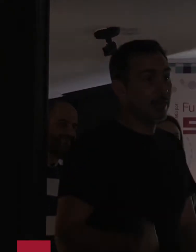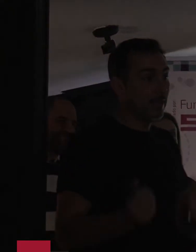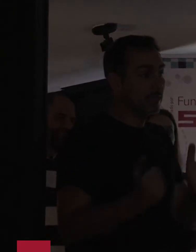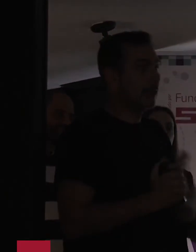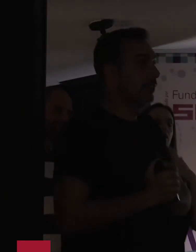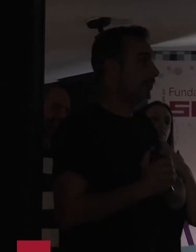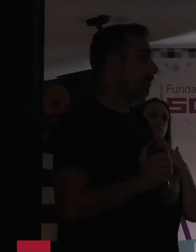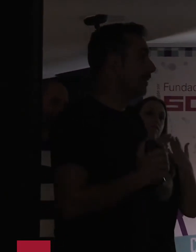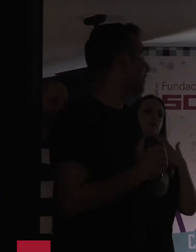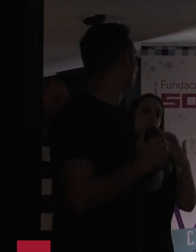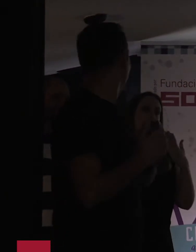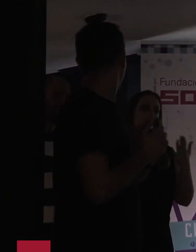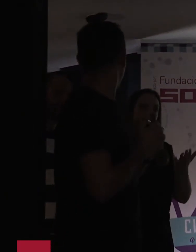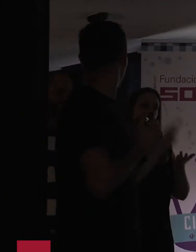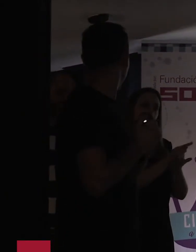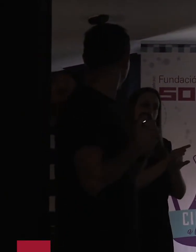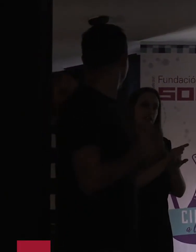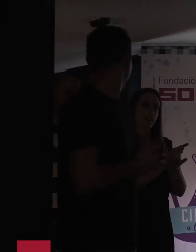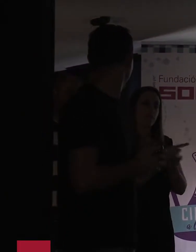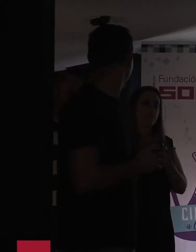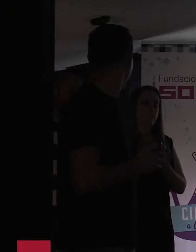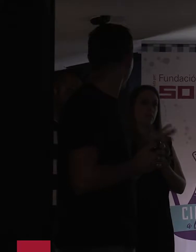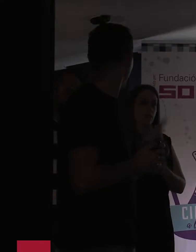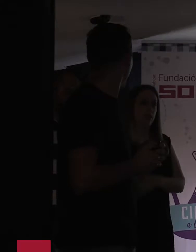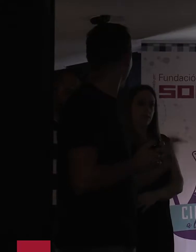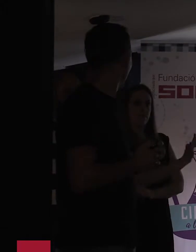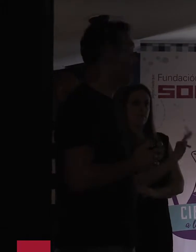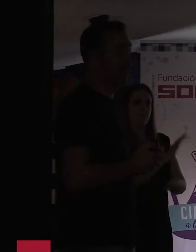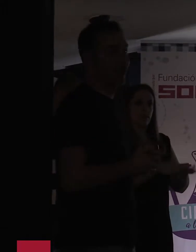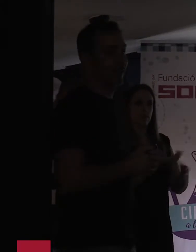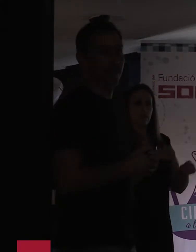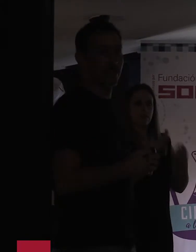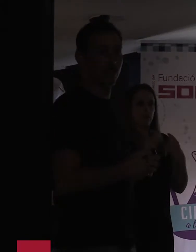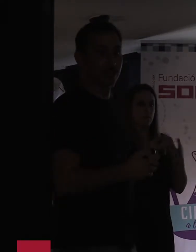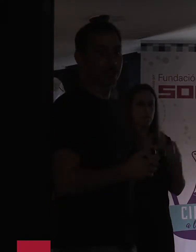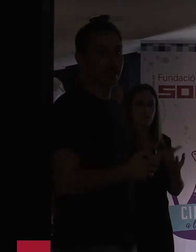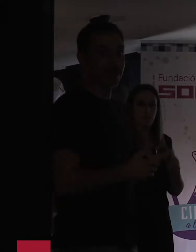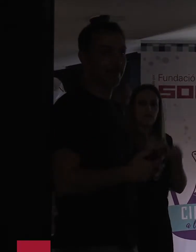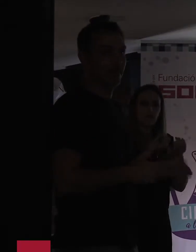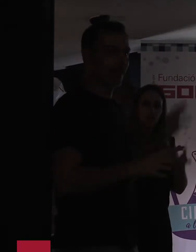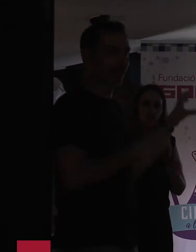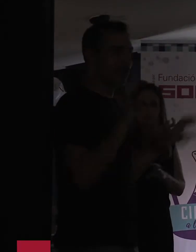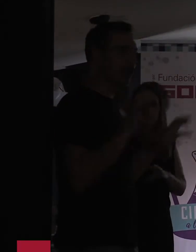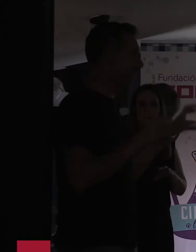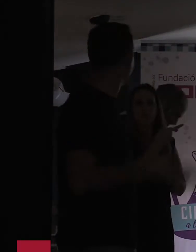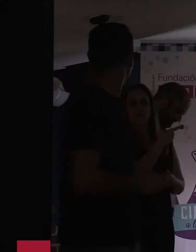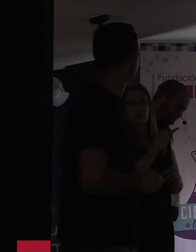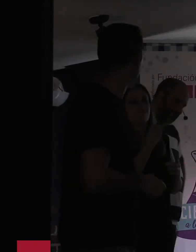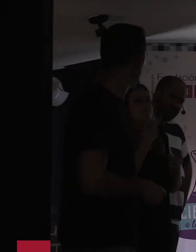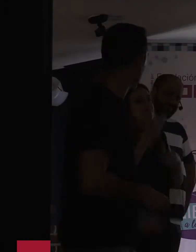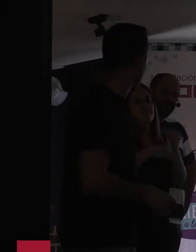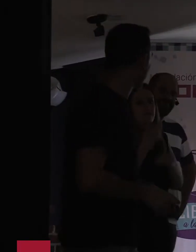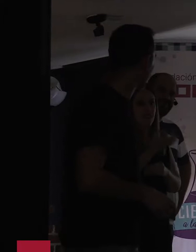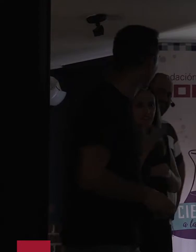muchas gracias otra vez más. Os dejo con Lucas para que nos cuente un poquito de qué son esas cosas que hace mezclando neuronas